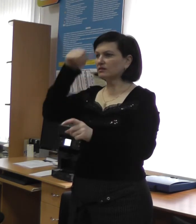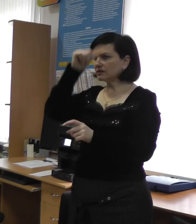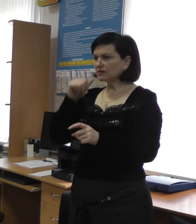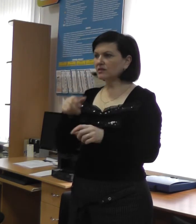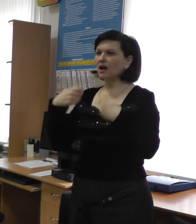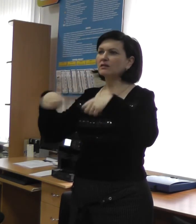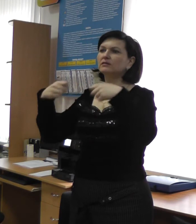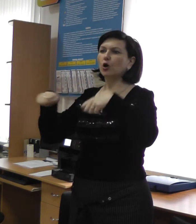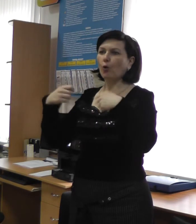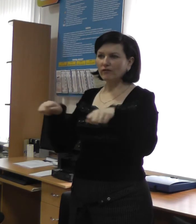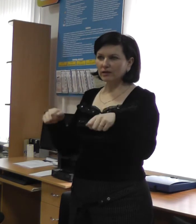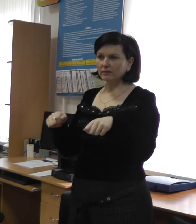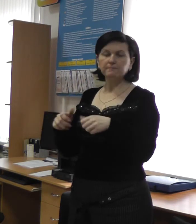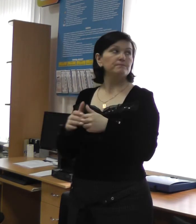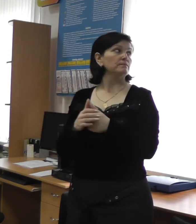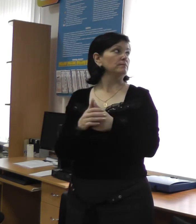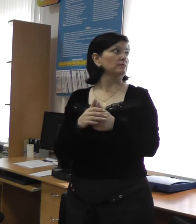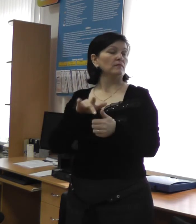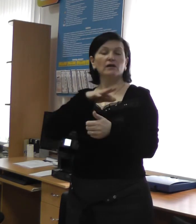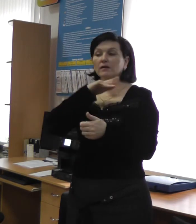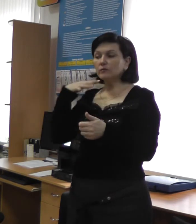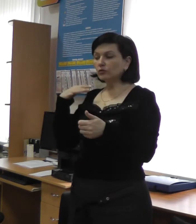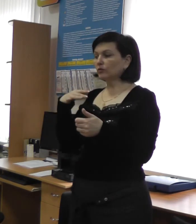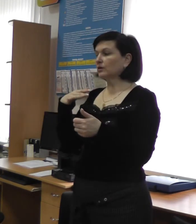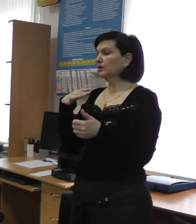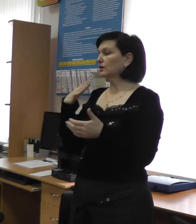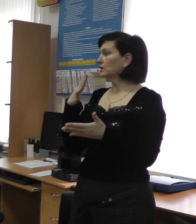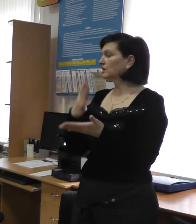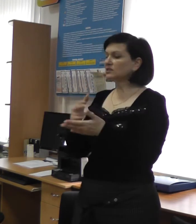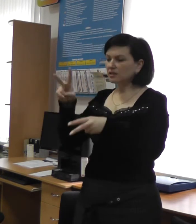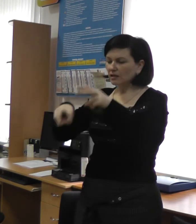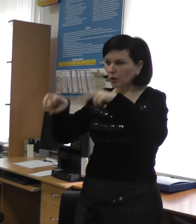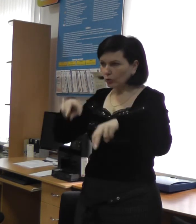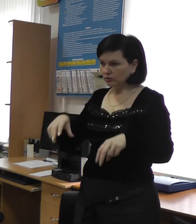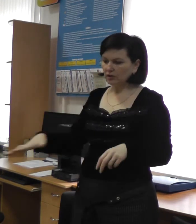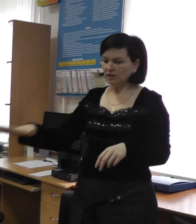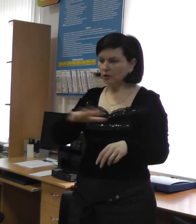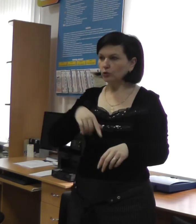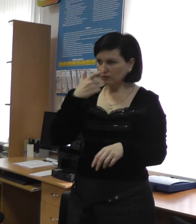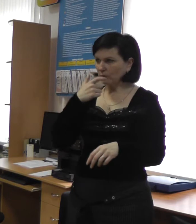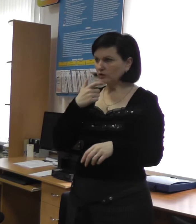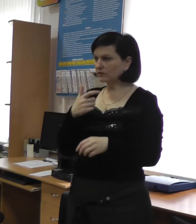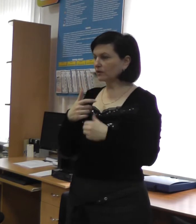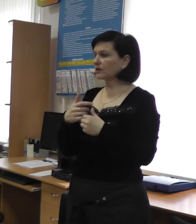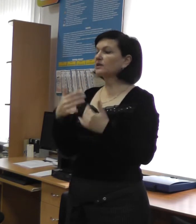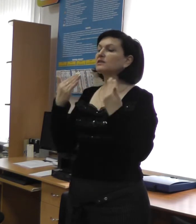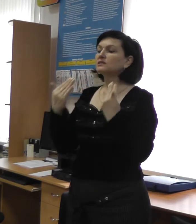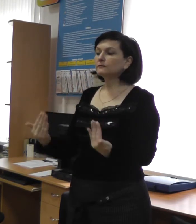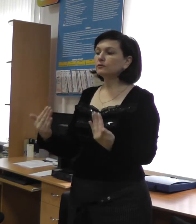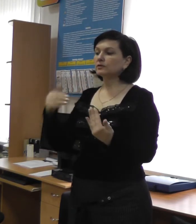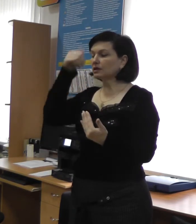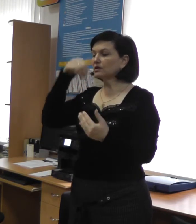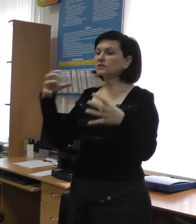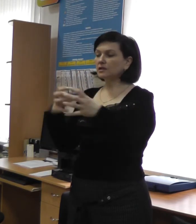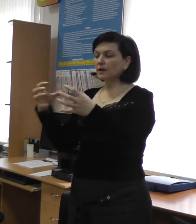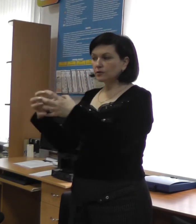отношениям. Об этом свидетельствуют многочисленные археологические находки на территории нашего края. Сегодня греческие общины